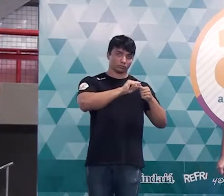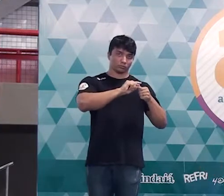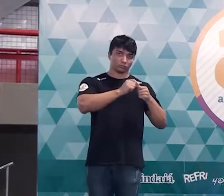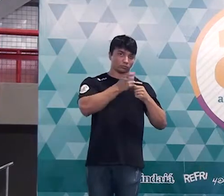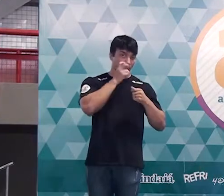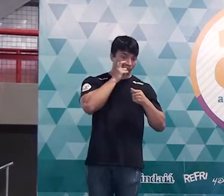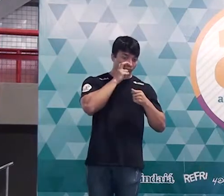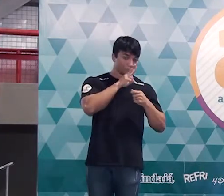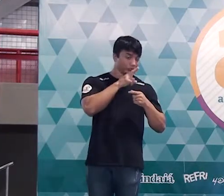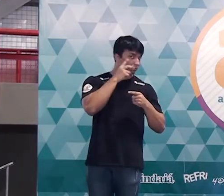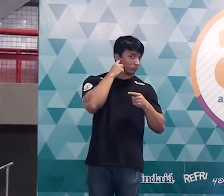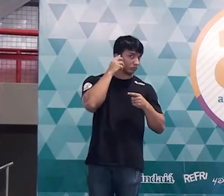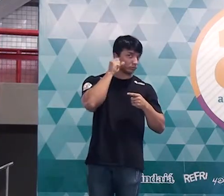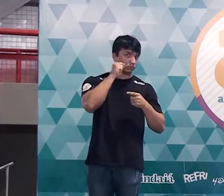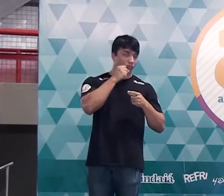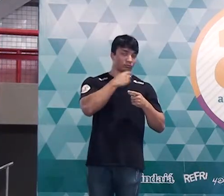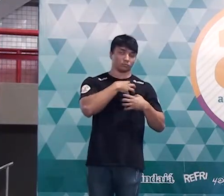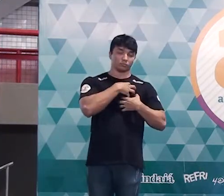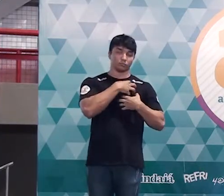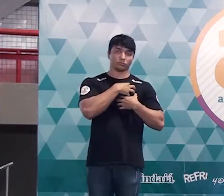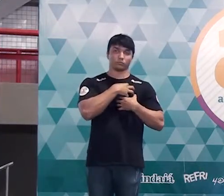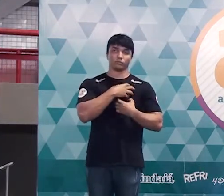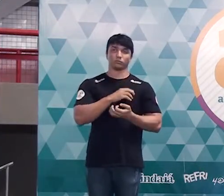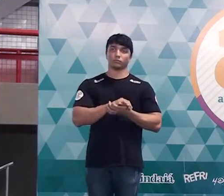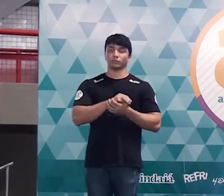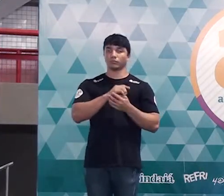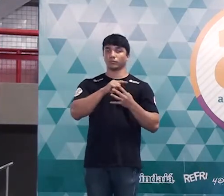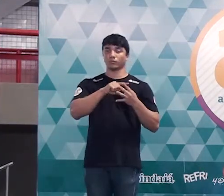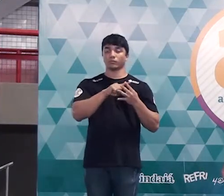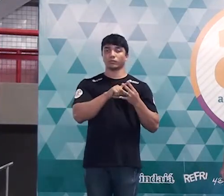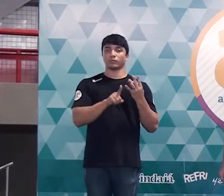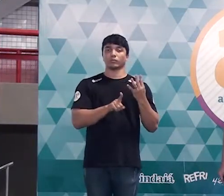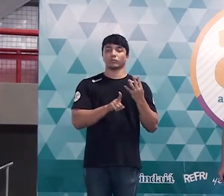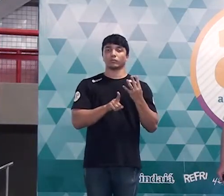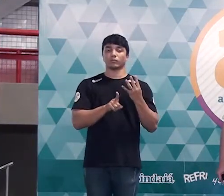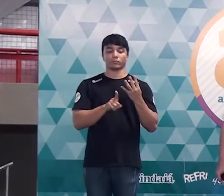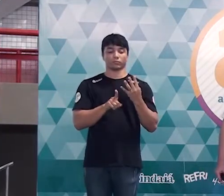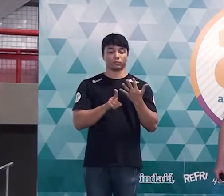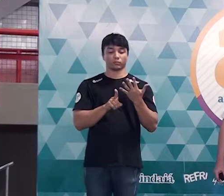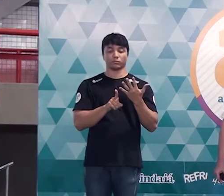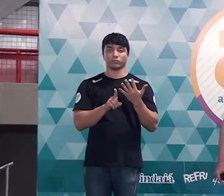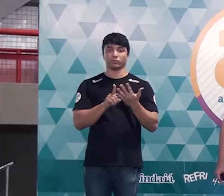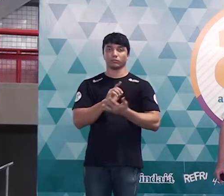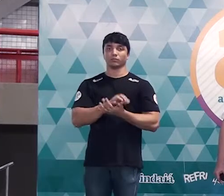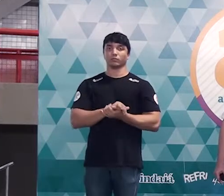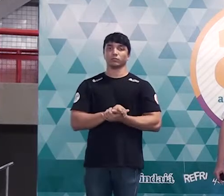fazer, ver, ouvir, sentir. De novo. Mandar, deixar, fazer.